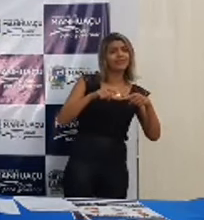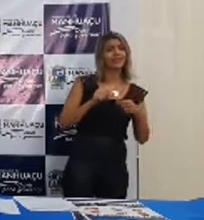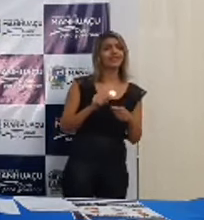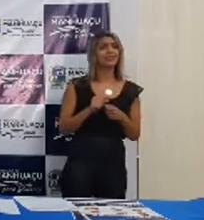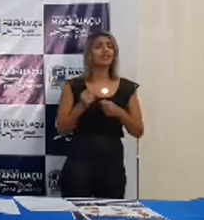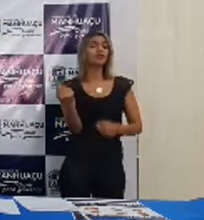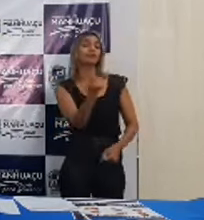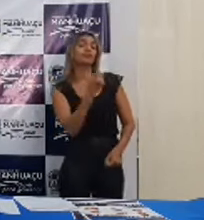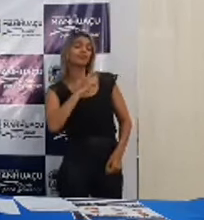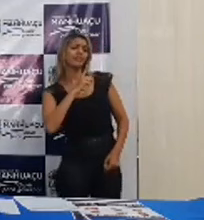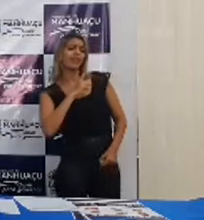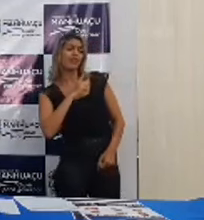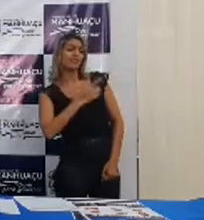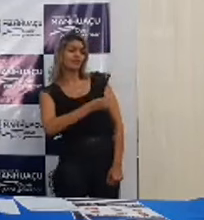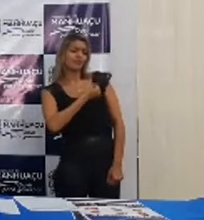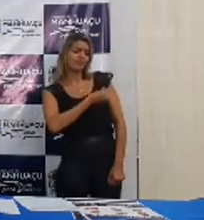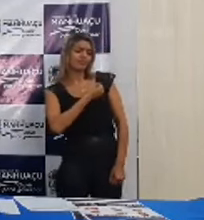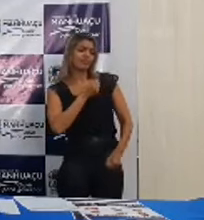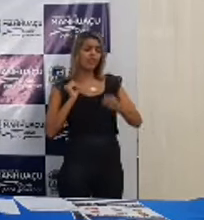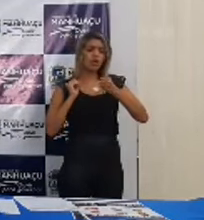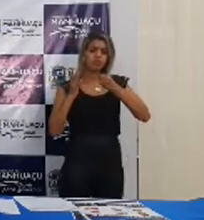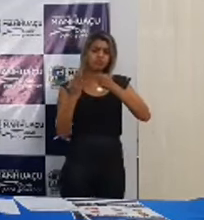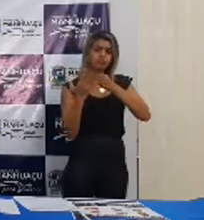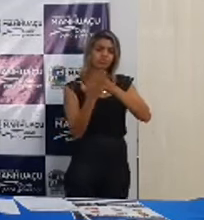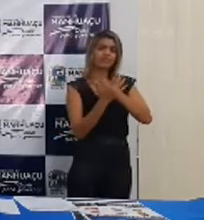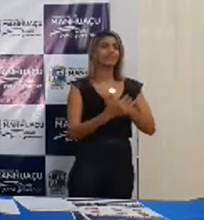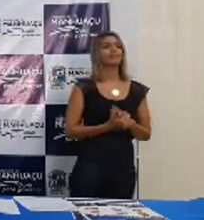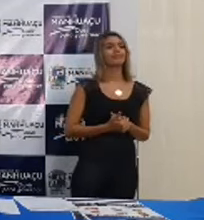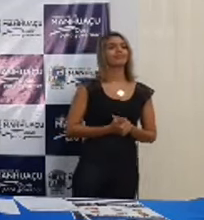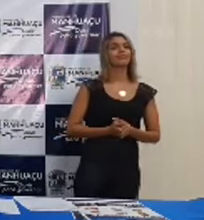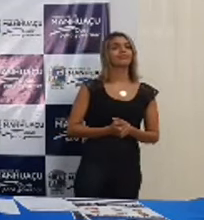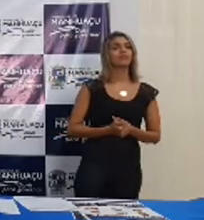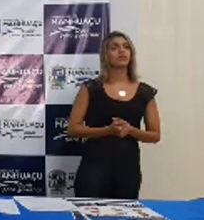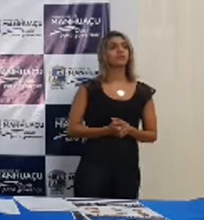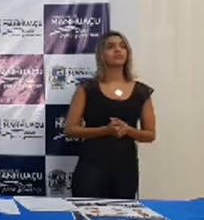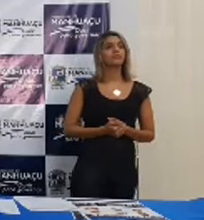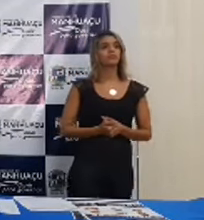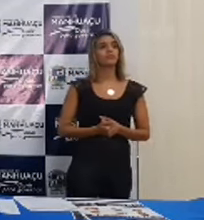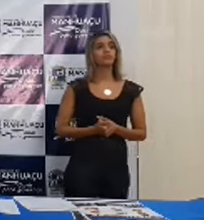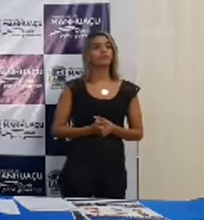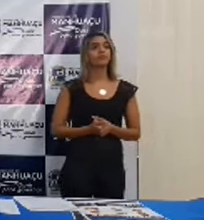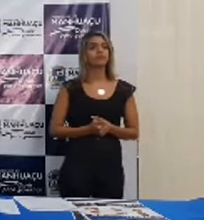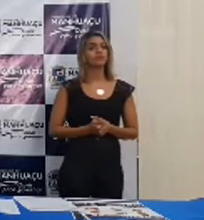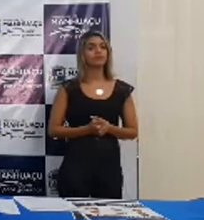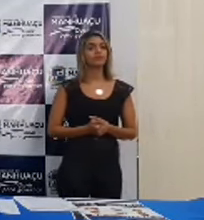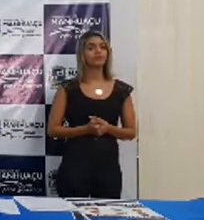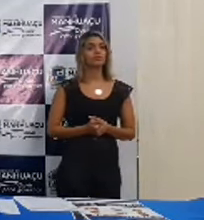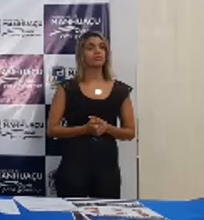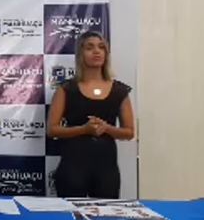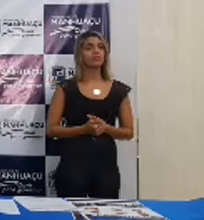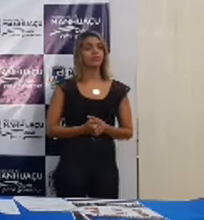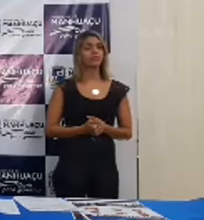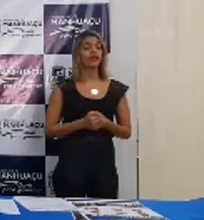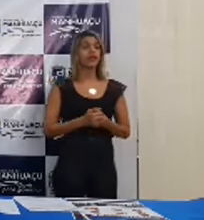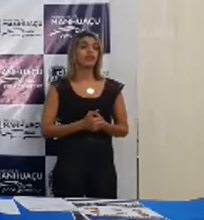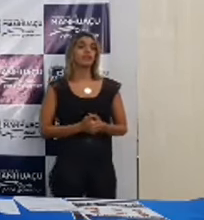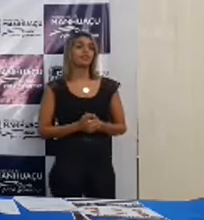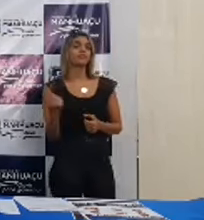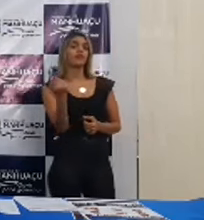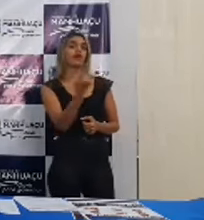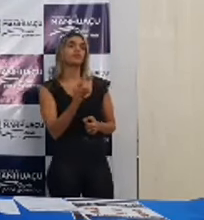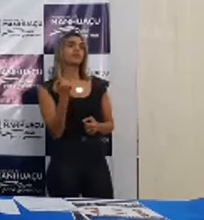vírus, isso está sendo fechado o Brasil inteiro. Por exemplo, tem outras cidades que voltaram ao fechamento. As medidas